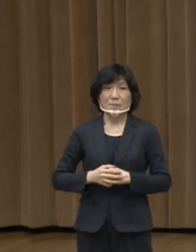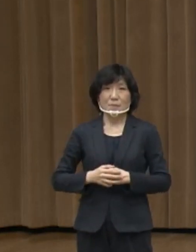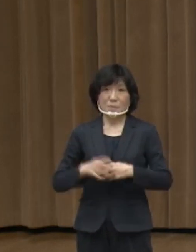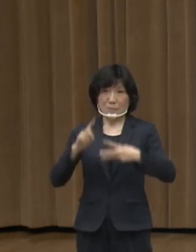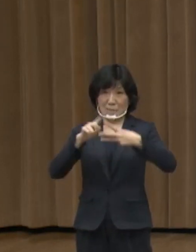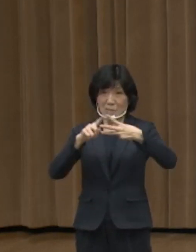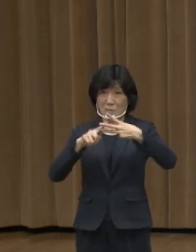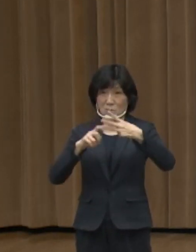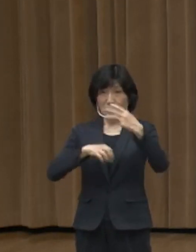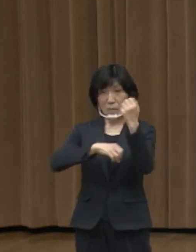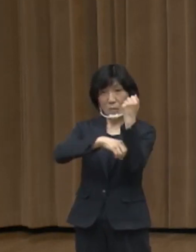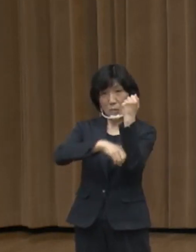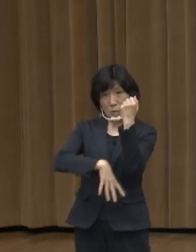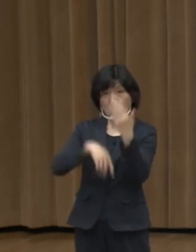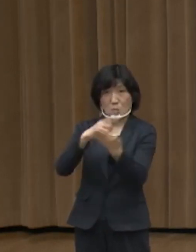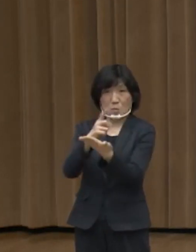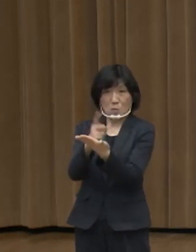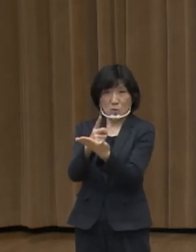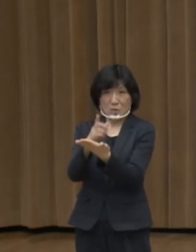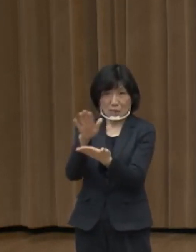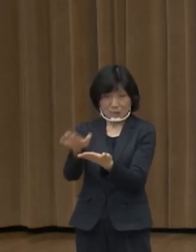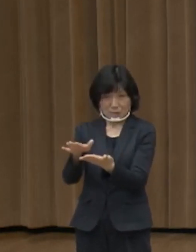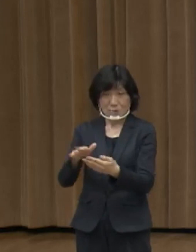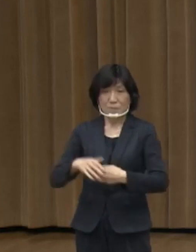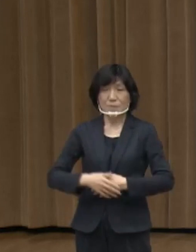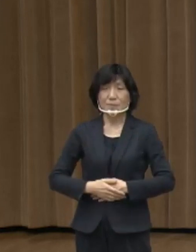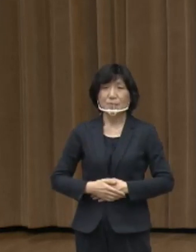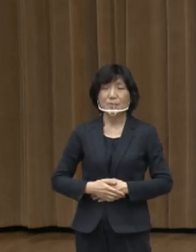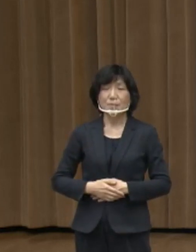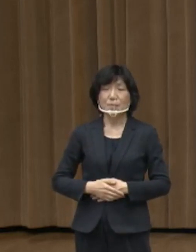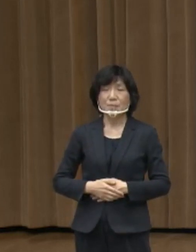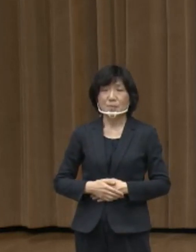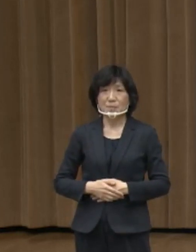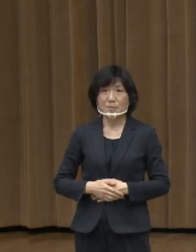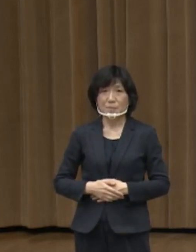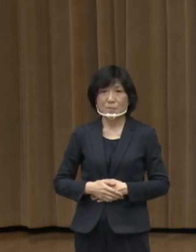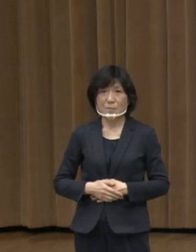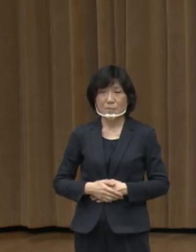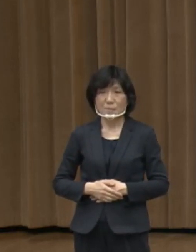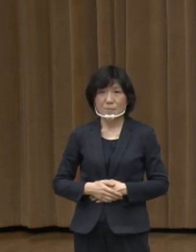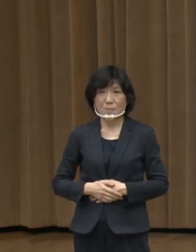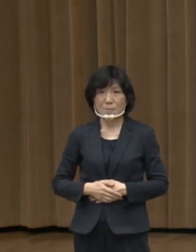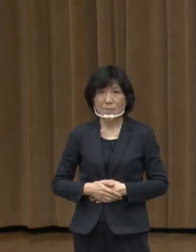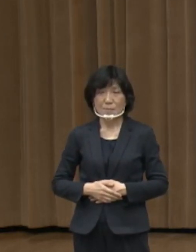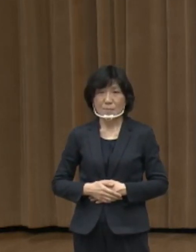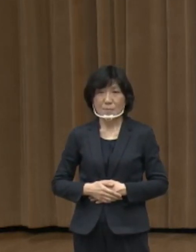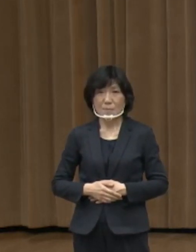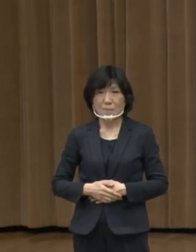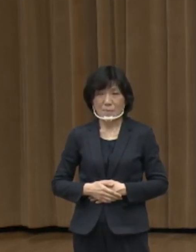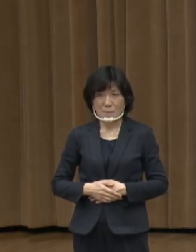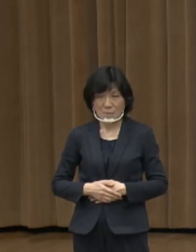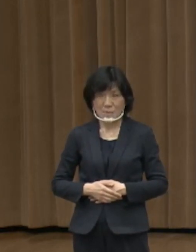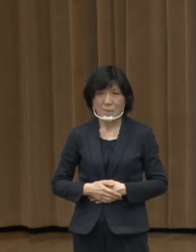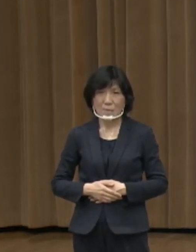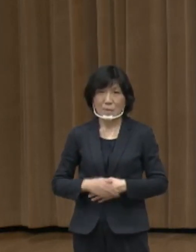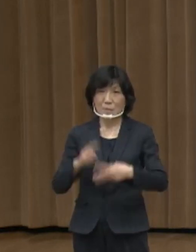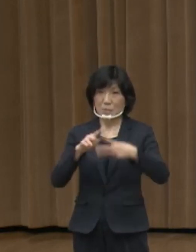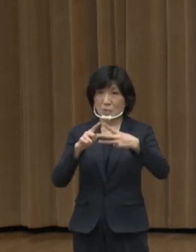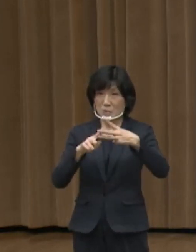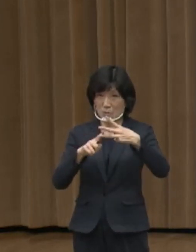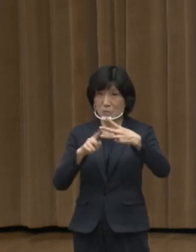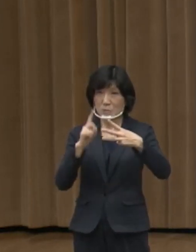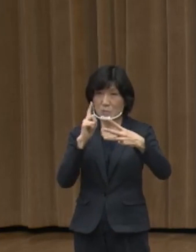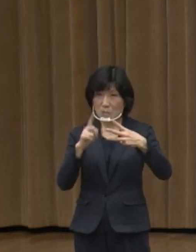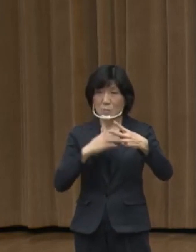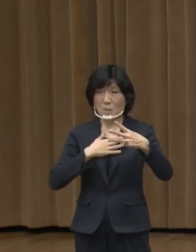3つの基本方針に基づいて行わさせていただきました。これ見ていただくと大体わかると思うんです